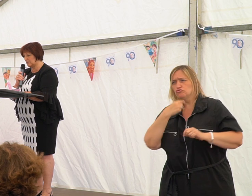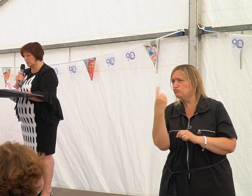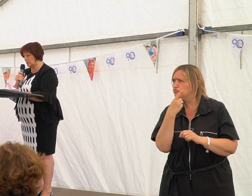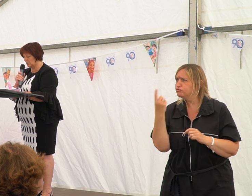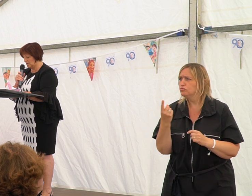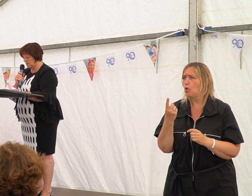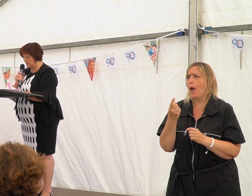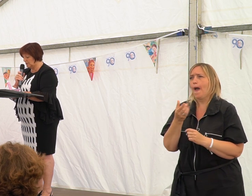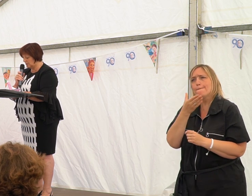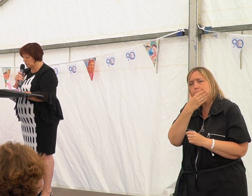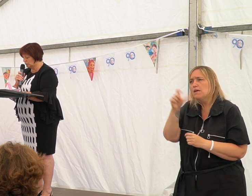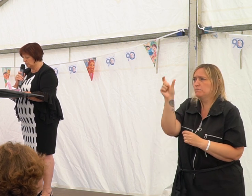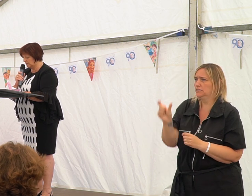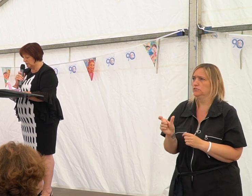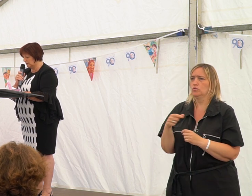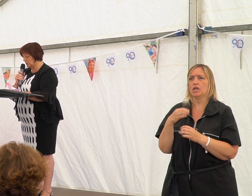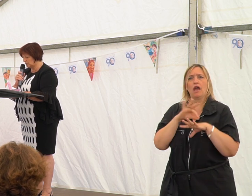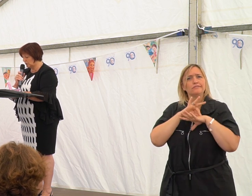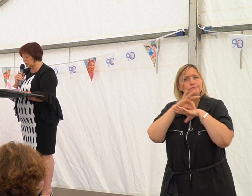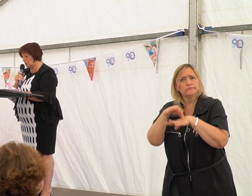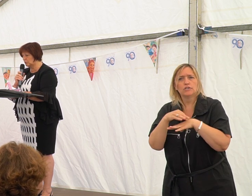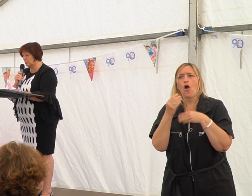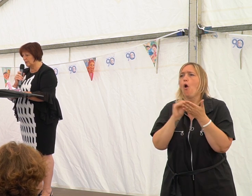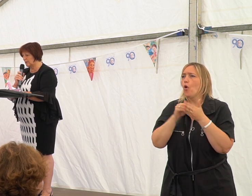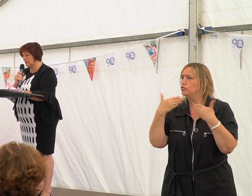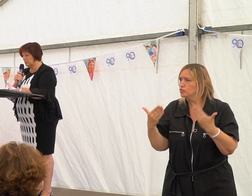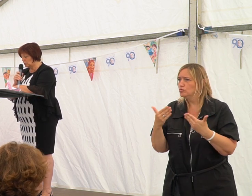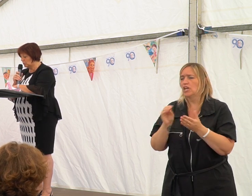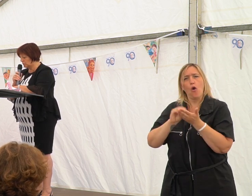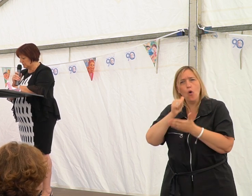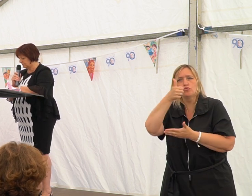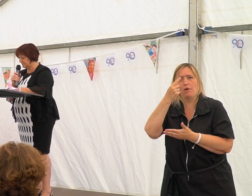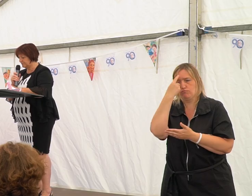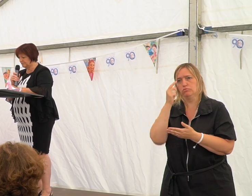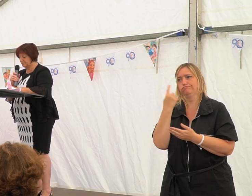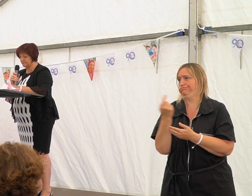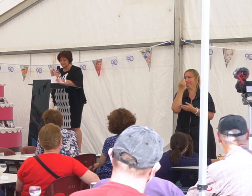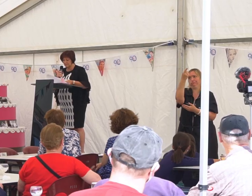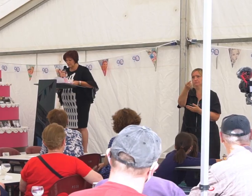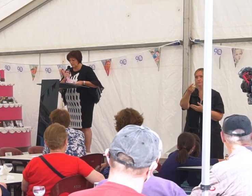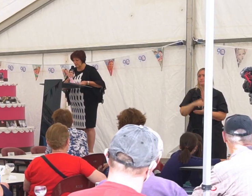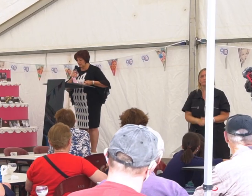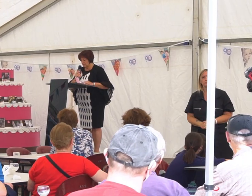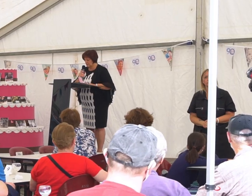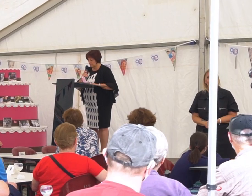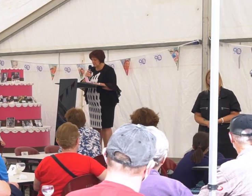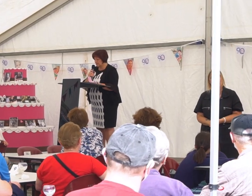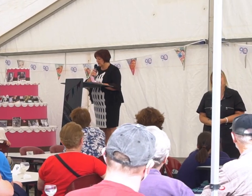bel ambassadeur. Il l'est aujourd'hui, il le sera encore demain, pour longtemps.